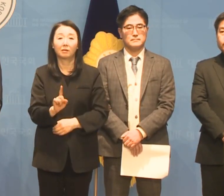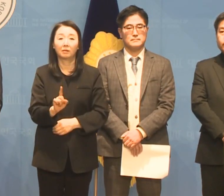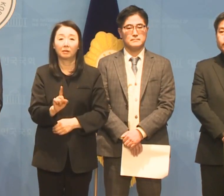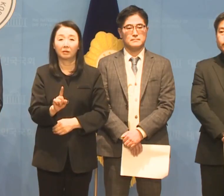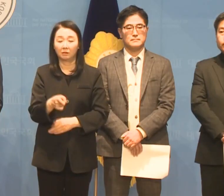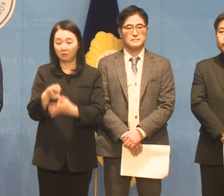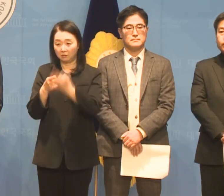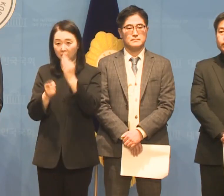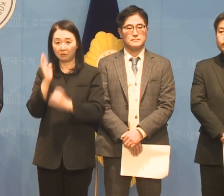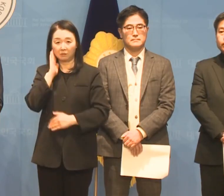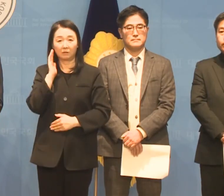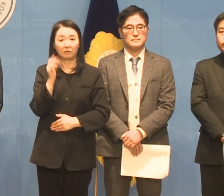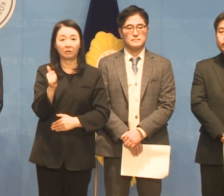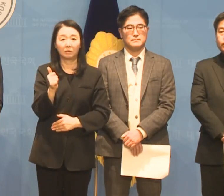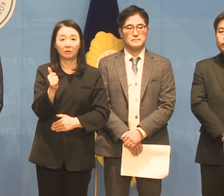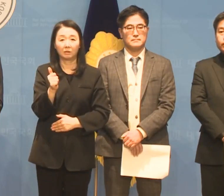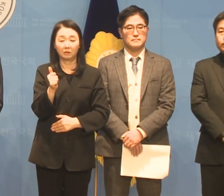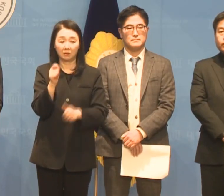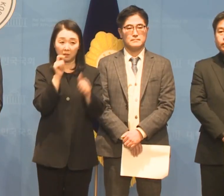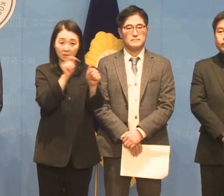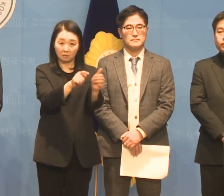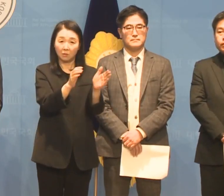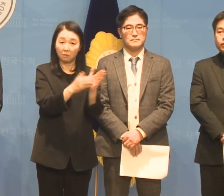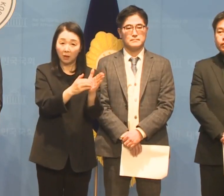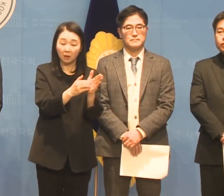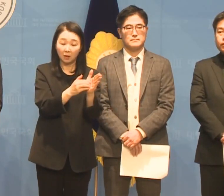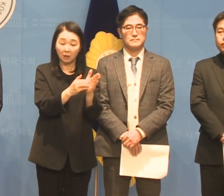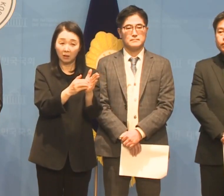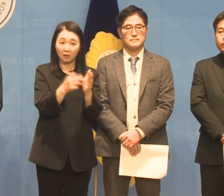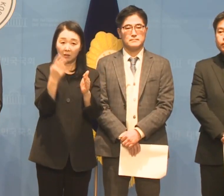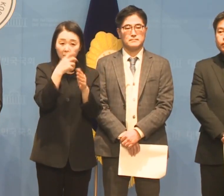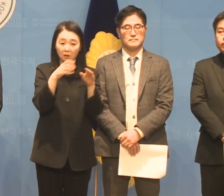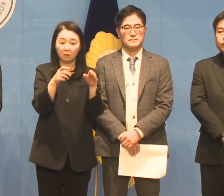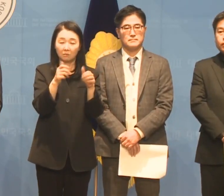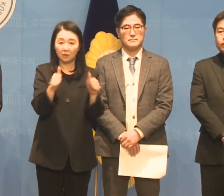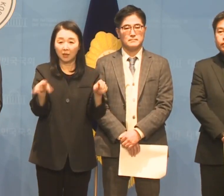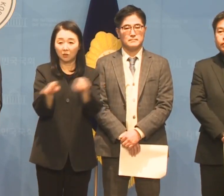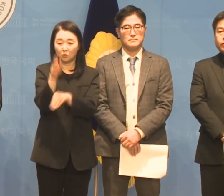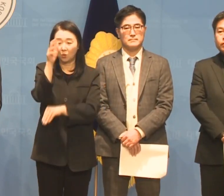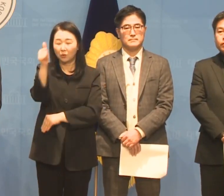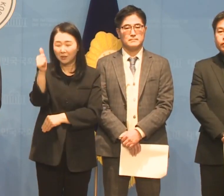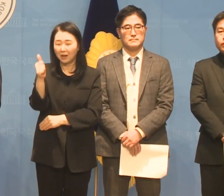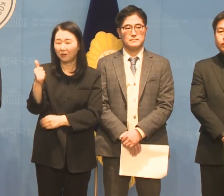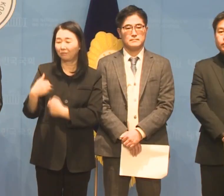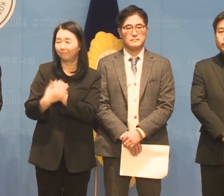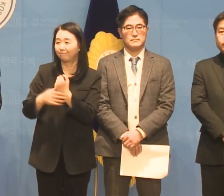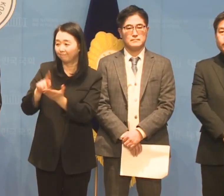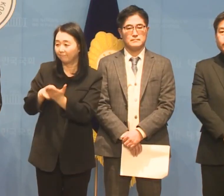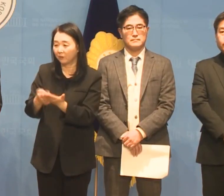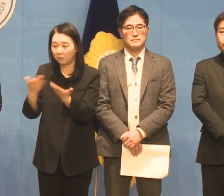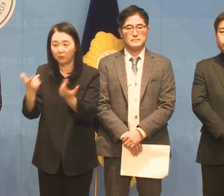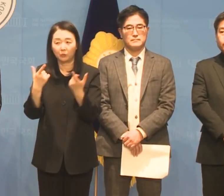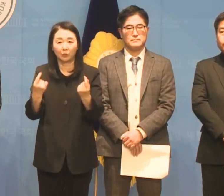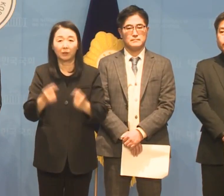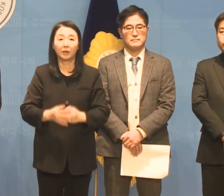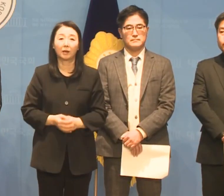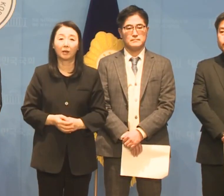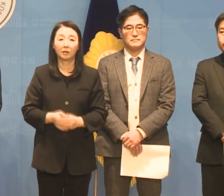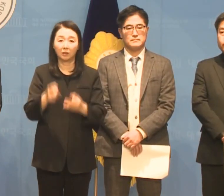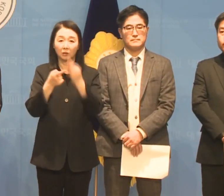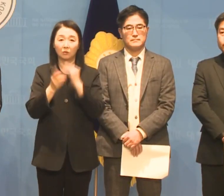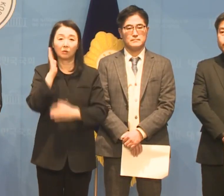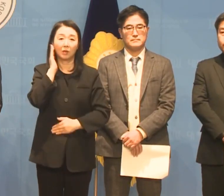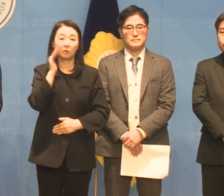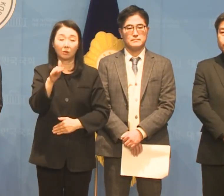윤석열 대통령이 임명한 검찰총장이 그 보훈의 행사로서 윤석열 대통령을